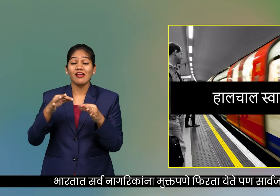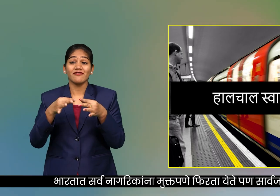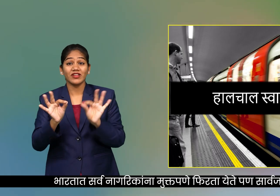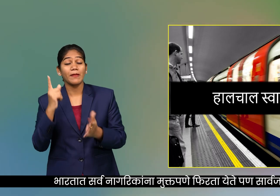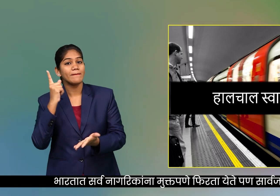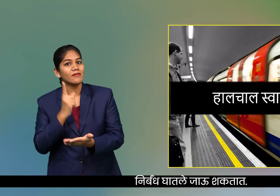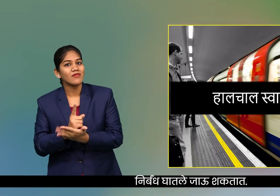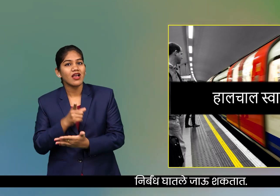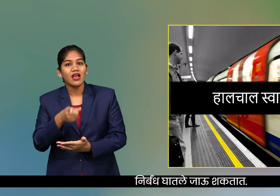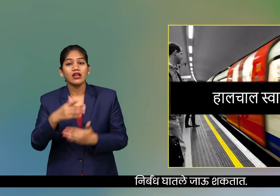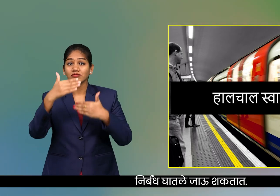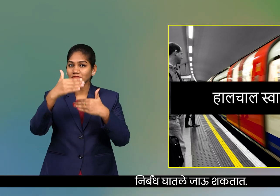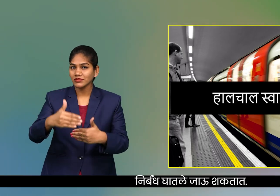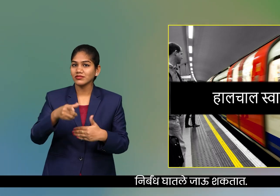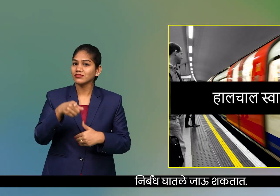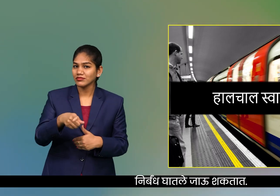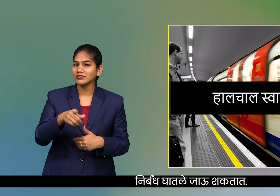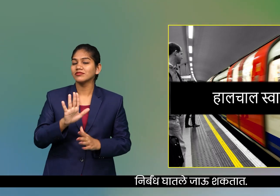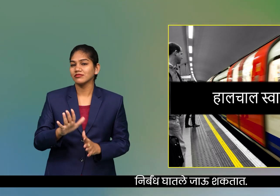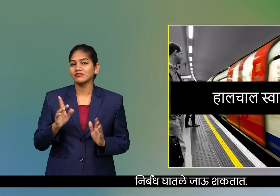सुरक्षेसाठी निर्बंध घातली जाऊ शकतात.